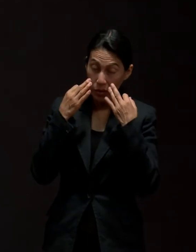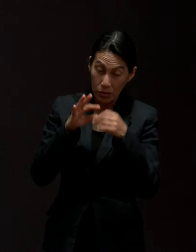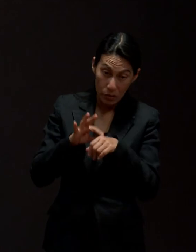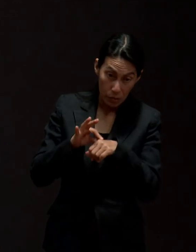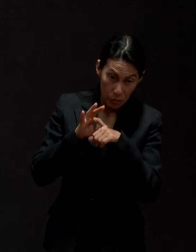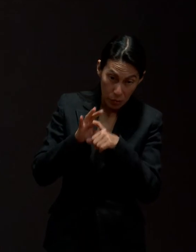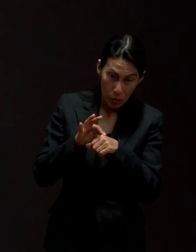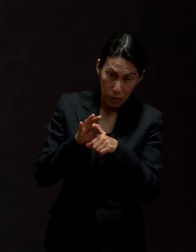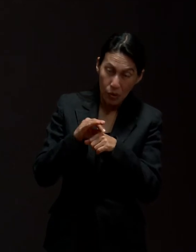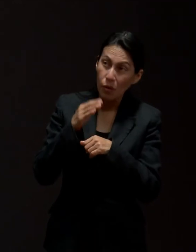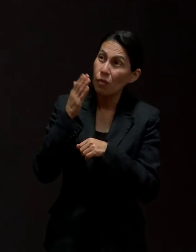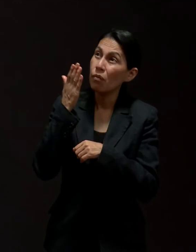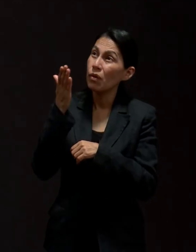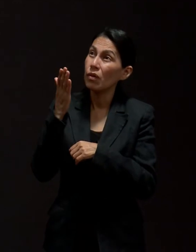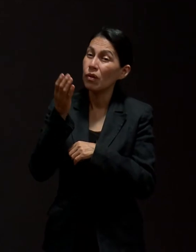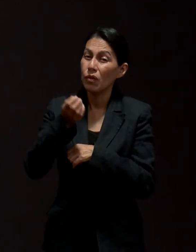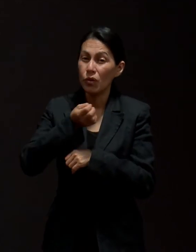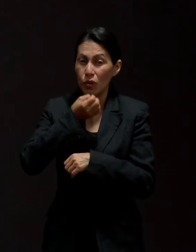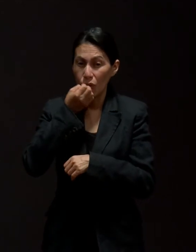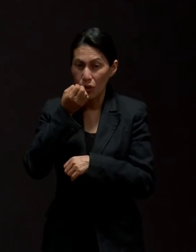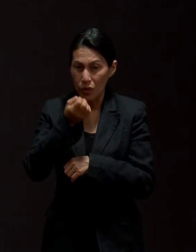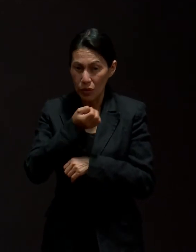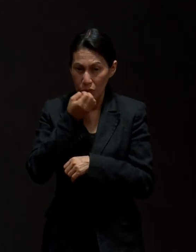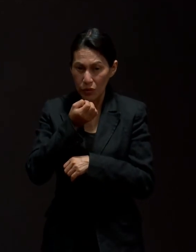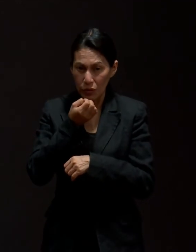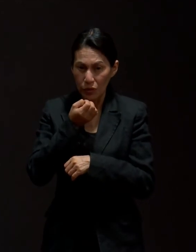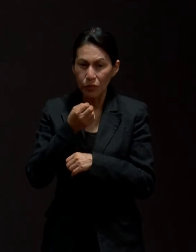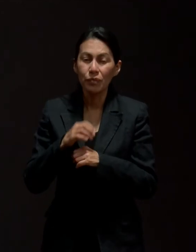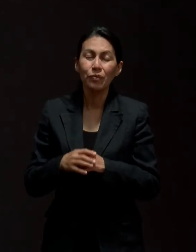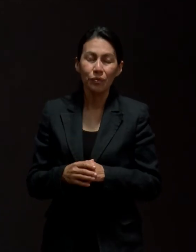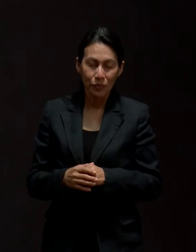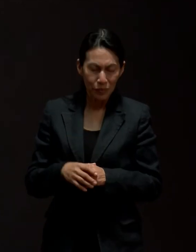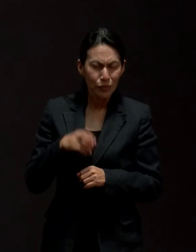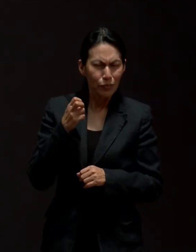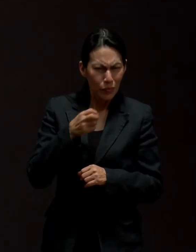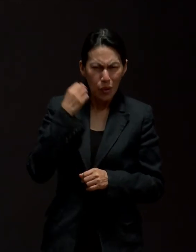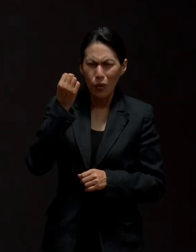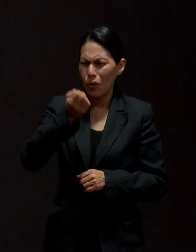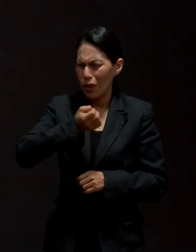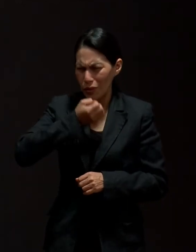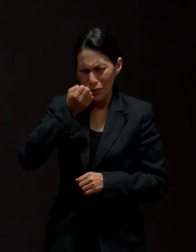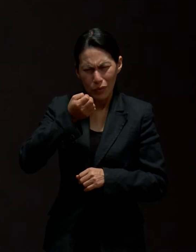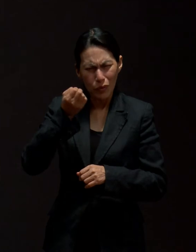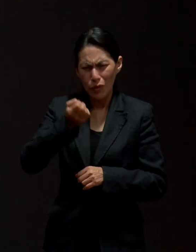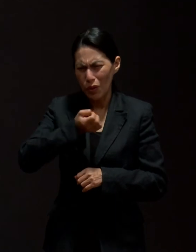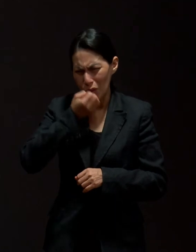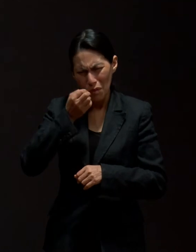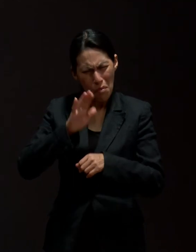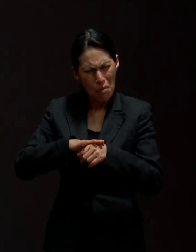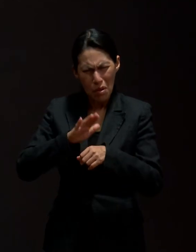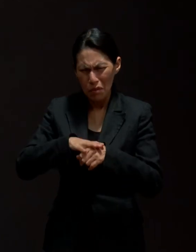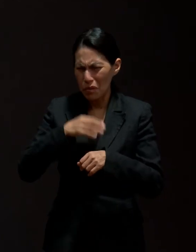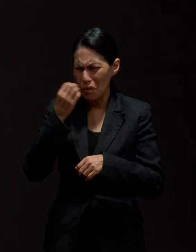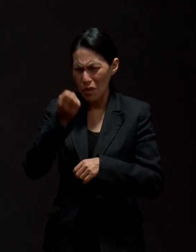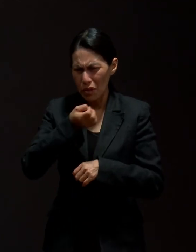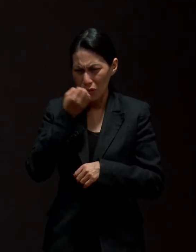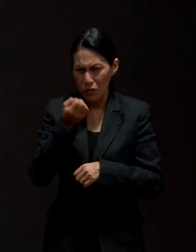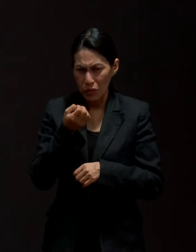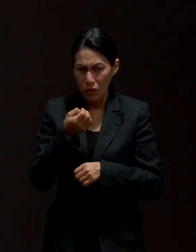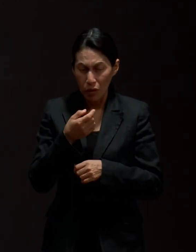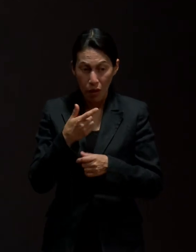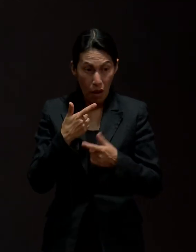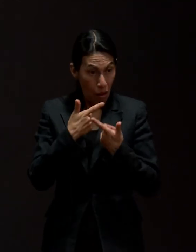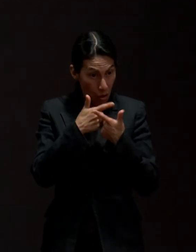oración. Amén. Testimonios, pedidos de oración y entonces oración, oración,